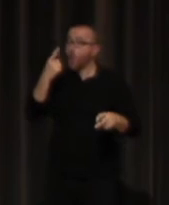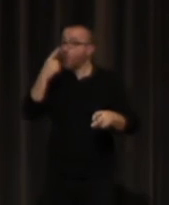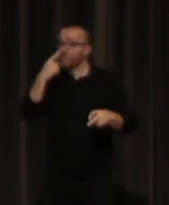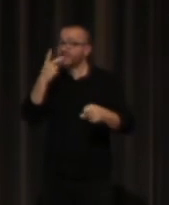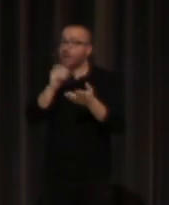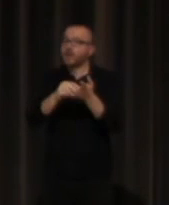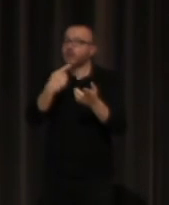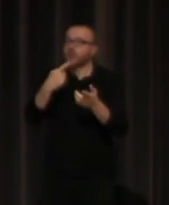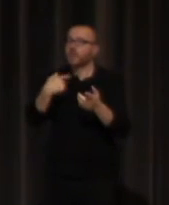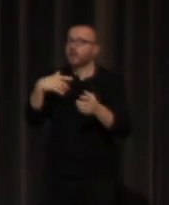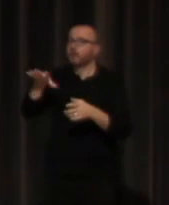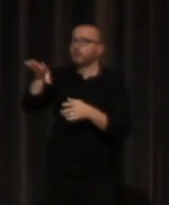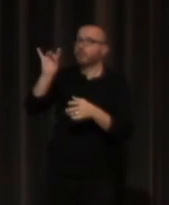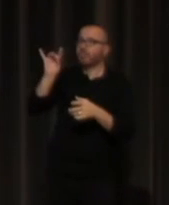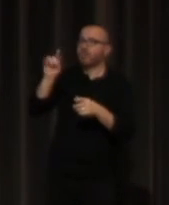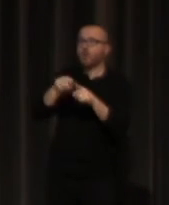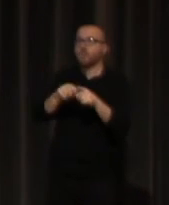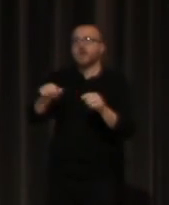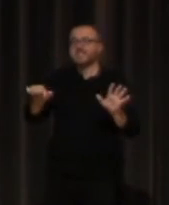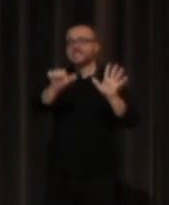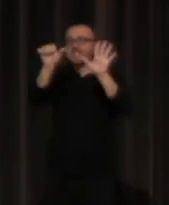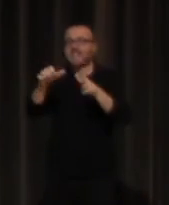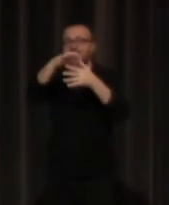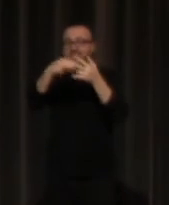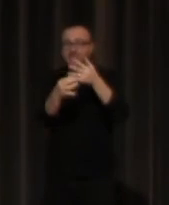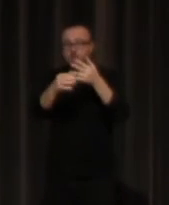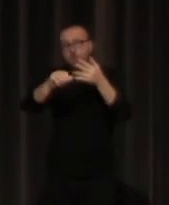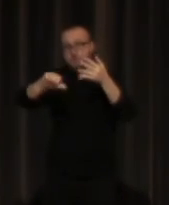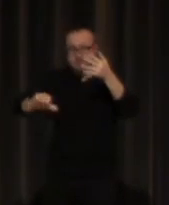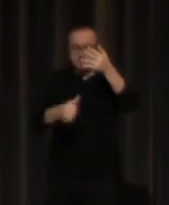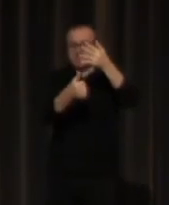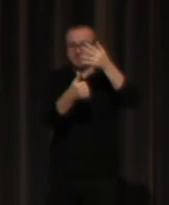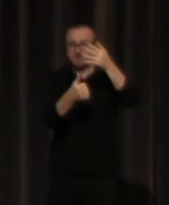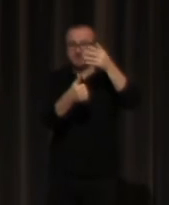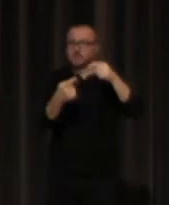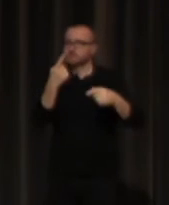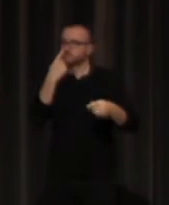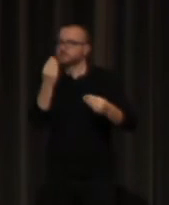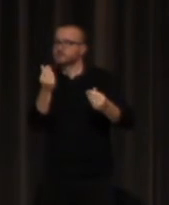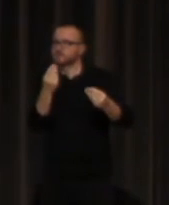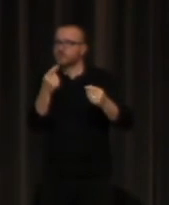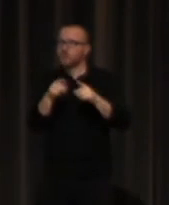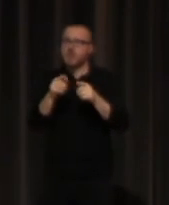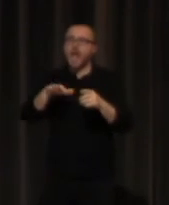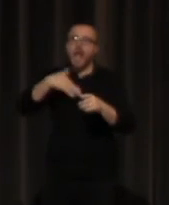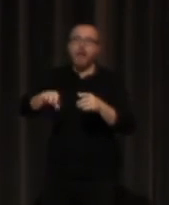una mica, perquè és la manera de trobar alguna solució per a aquelles coses que, de fet, no tenen lògica.